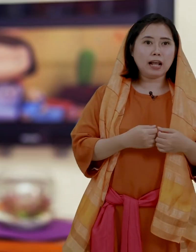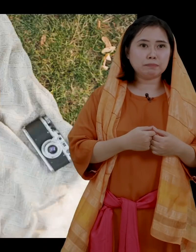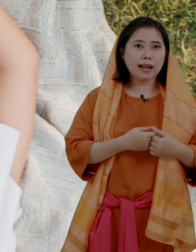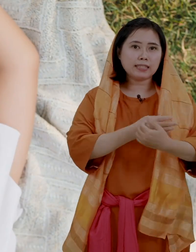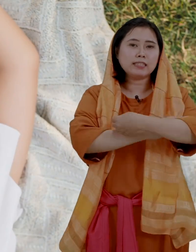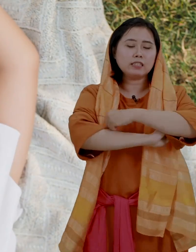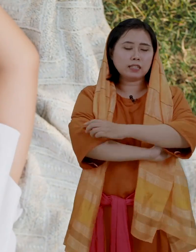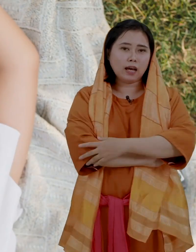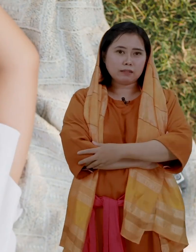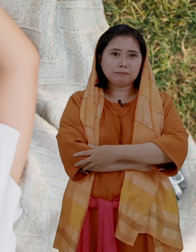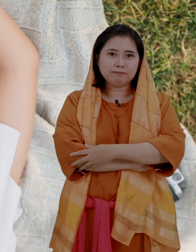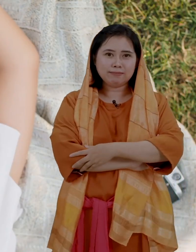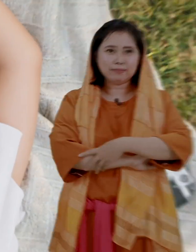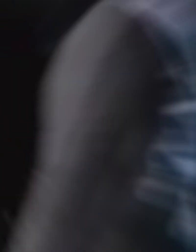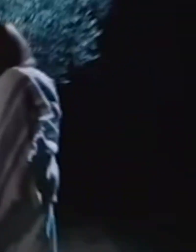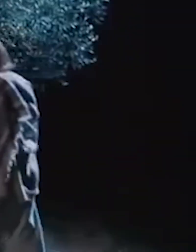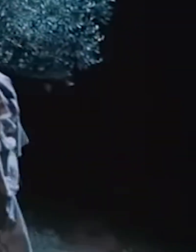atau bermalas-malasan sejenak.